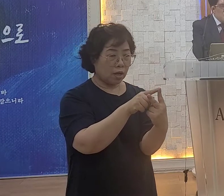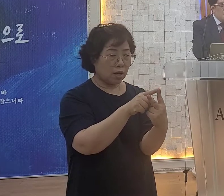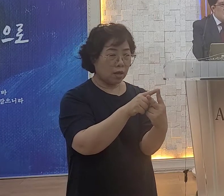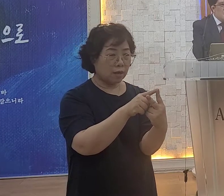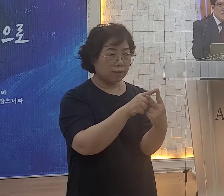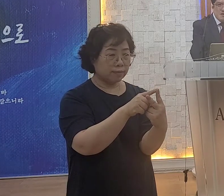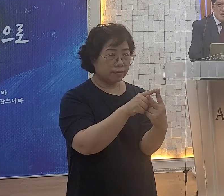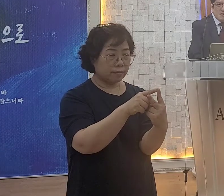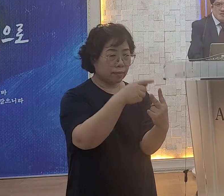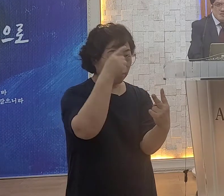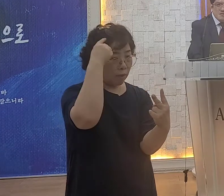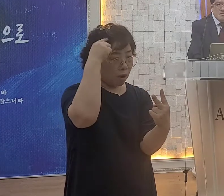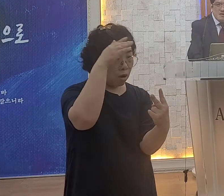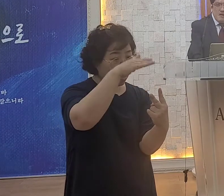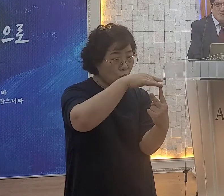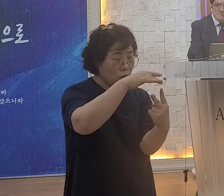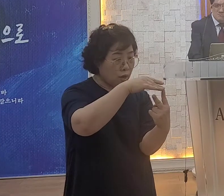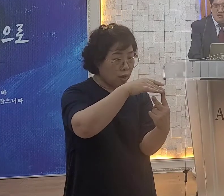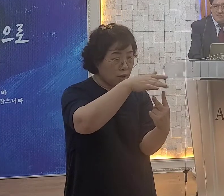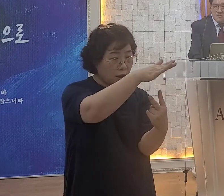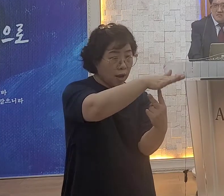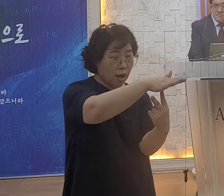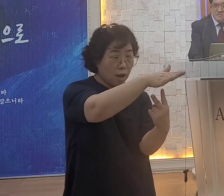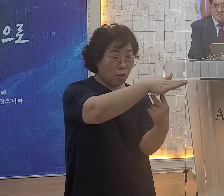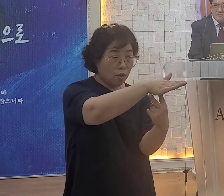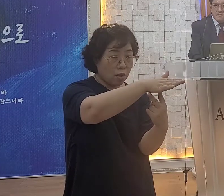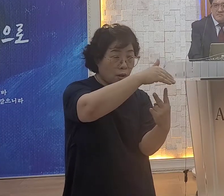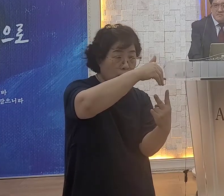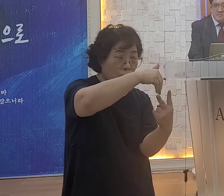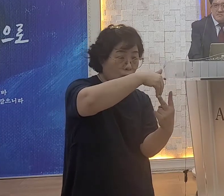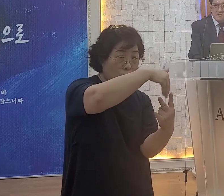염소 머리 위에다가 이렇게 안수를 합니다.